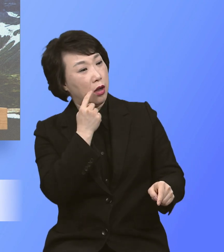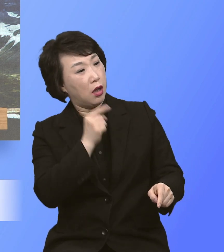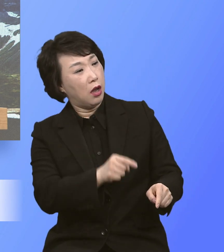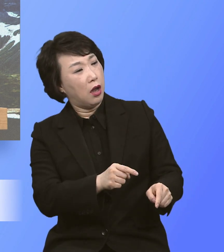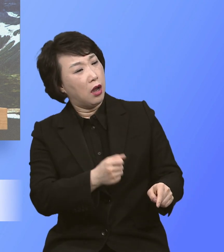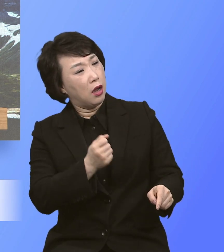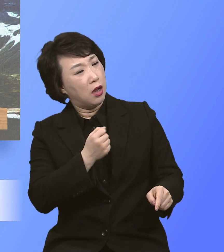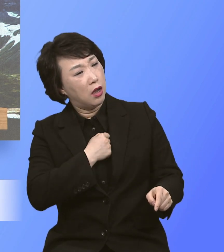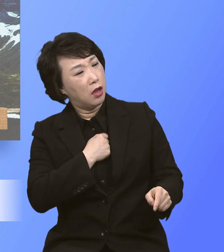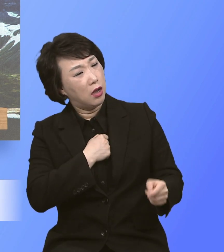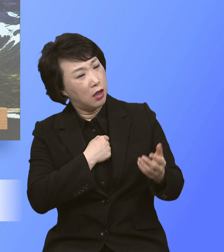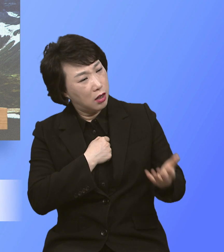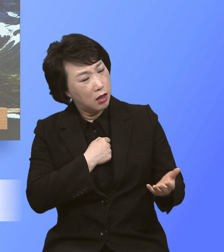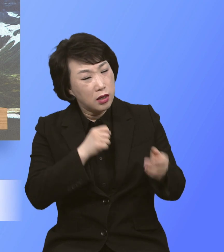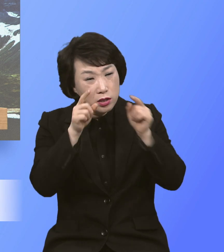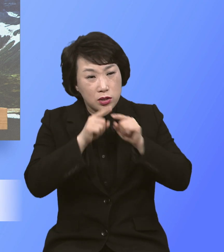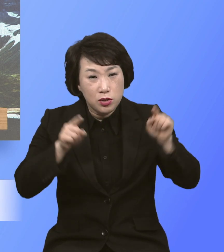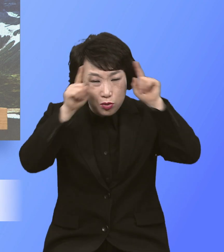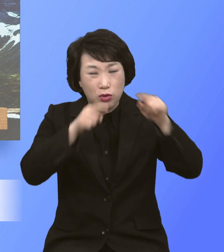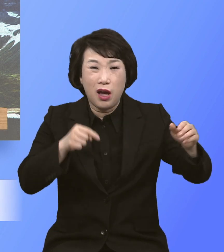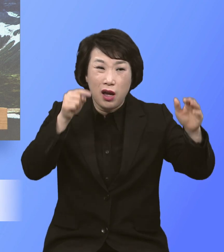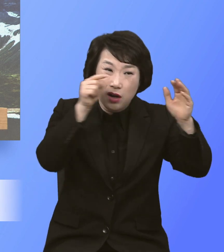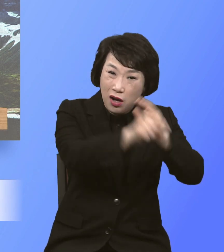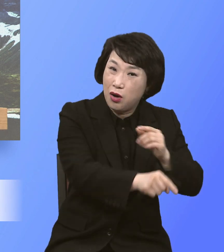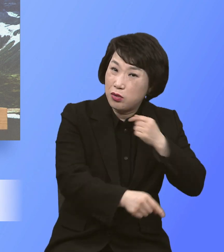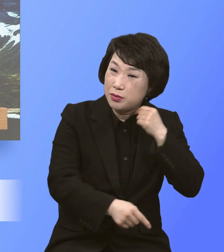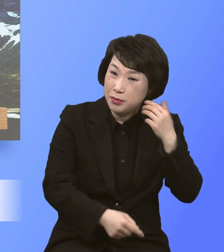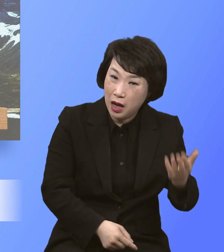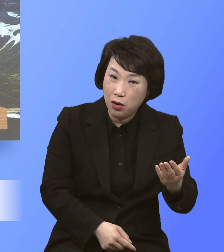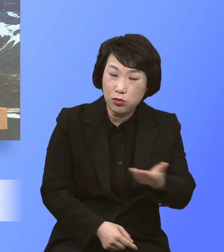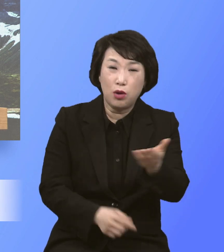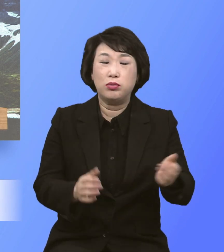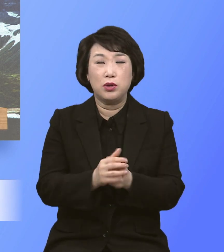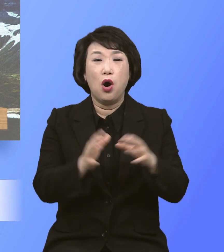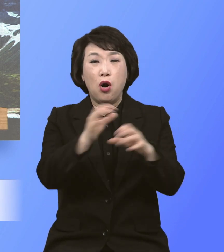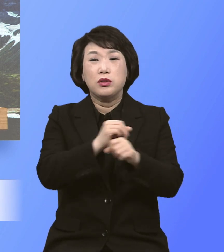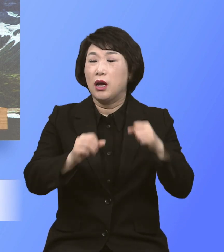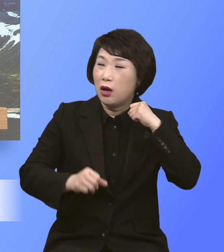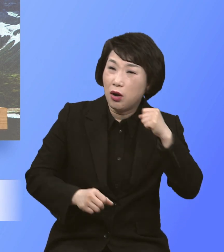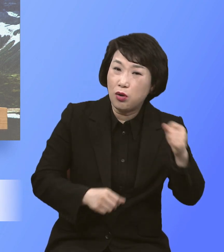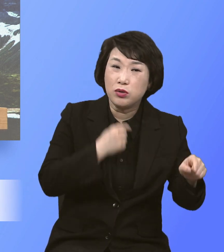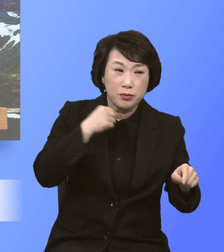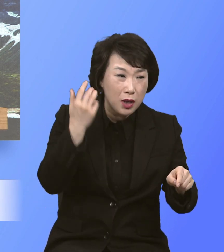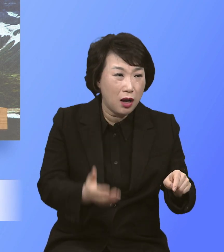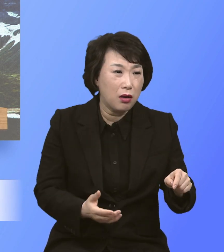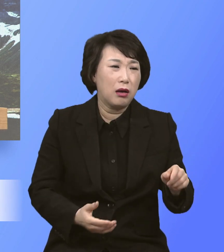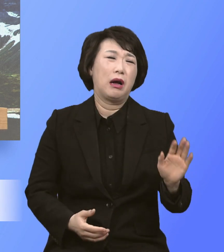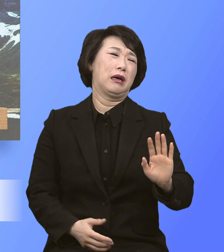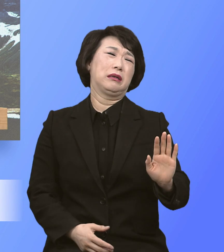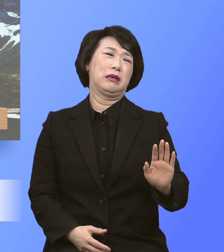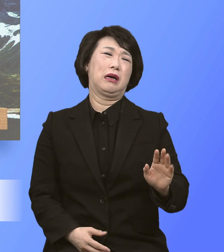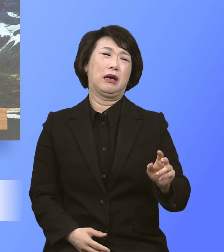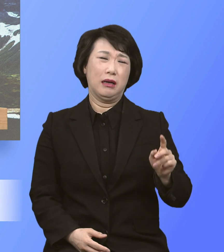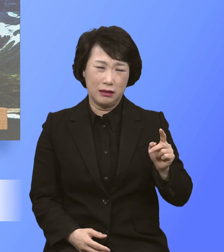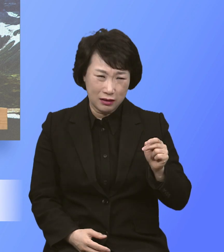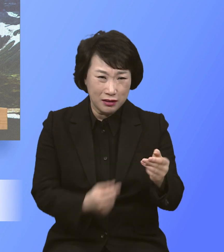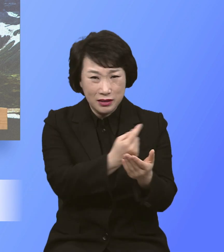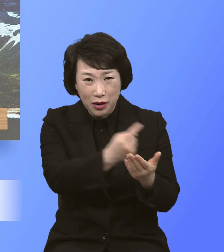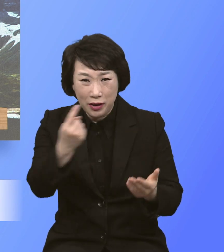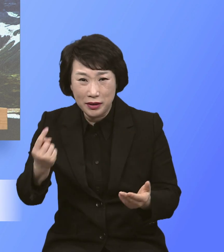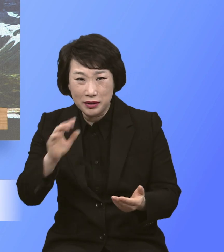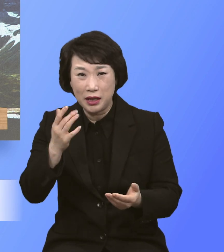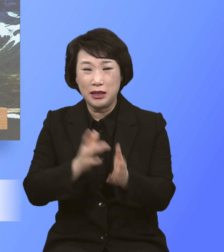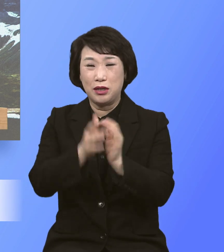바라보면 지옥까지 끌려가겠는가? 언제까지 끌려다니겠는가? 그래서 여러분